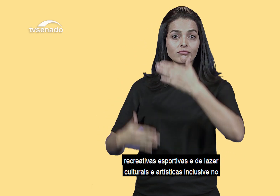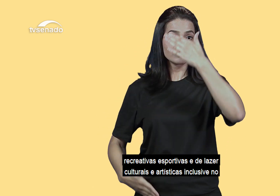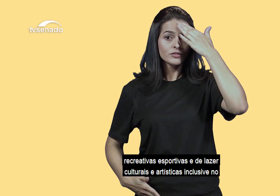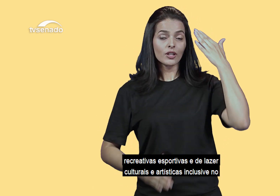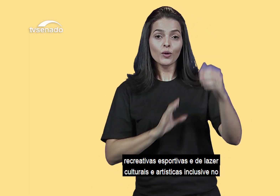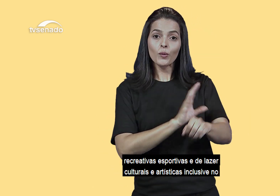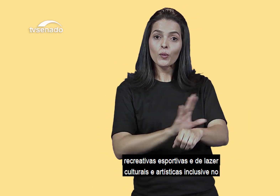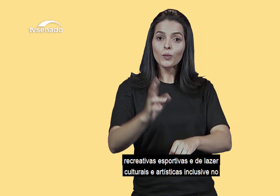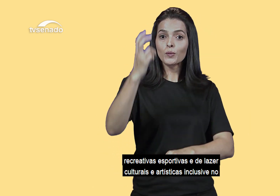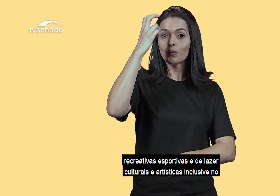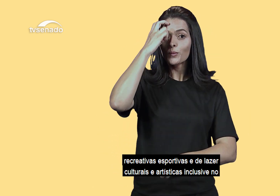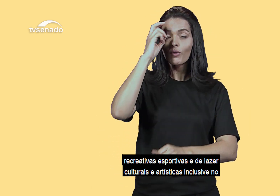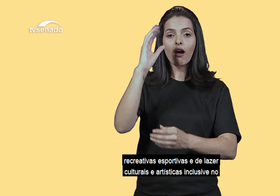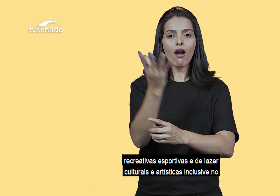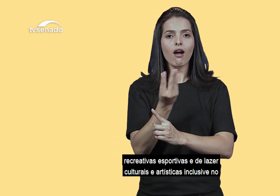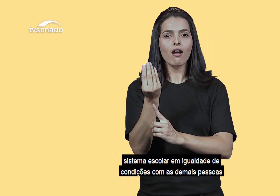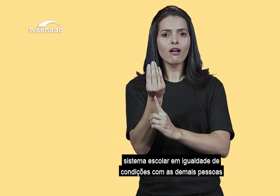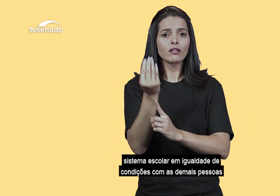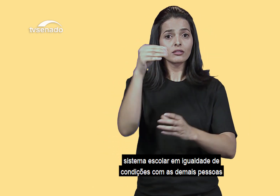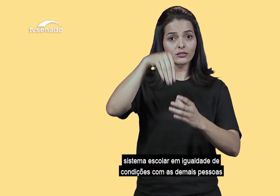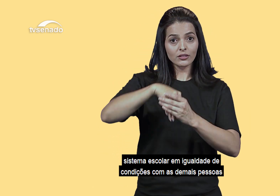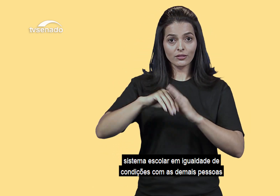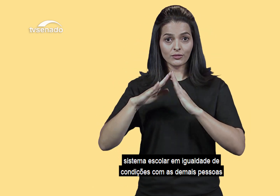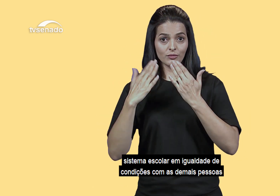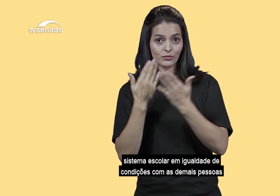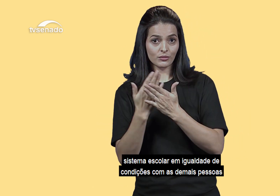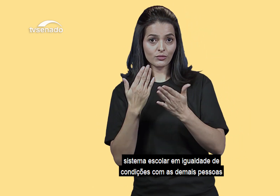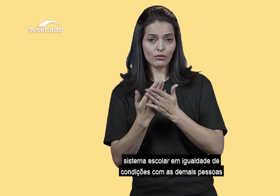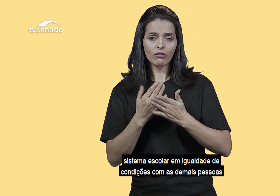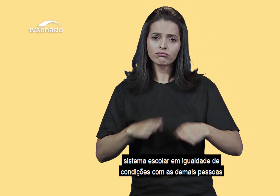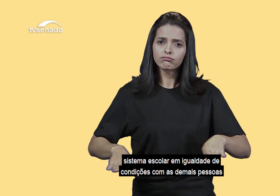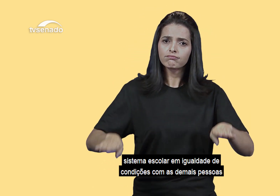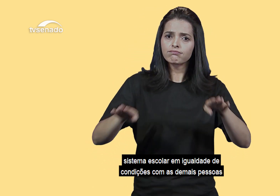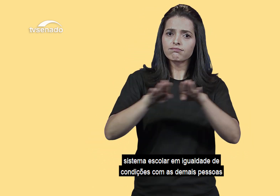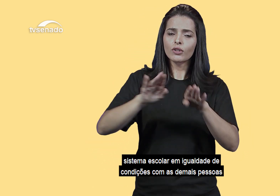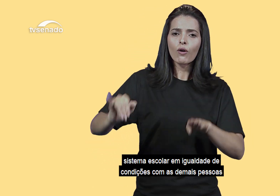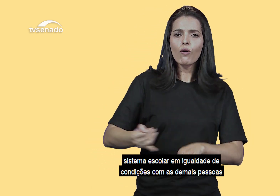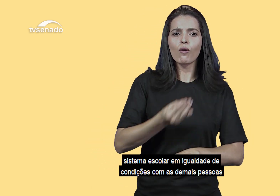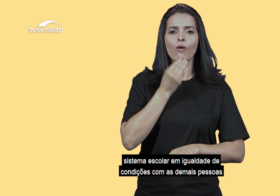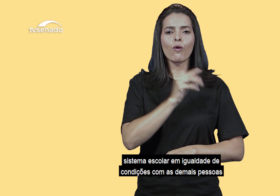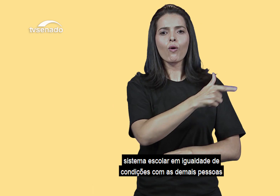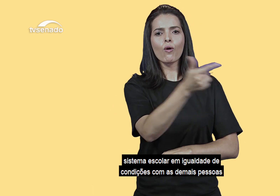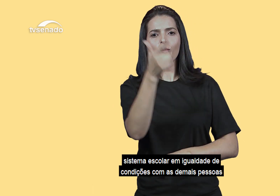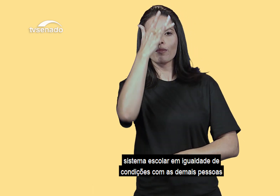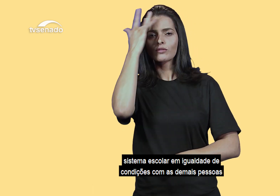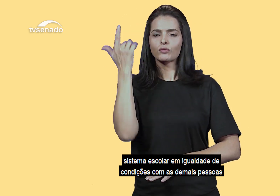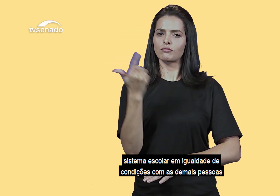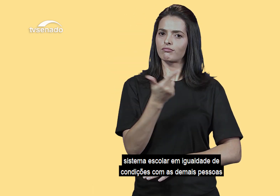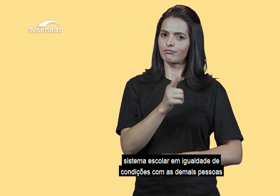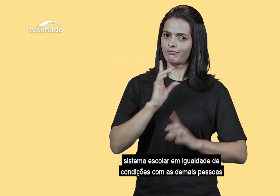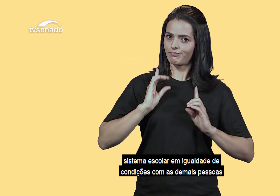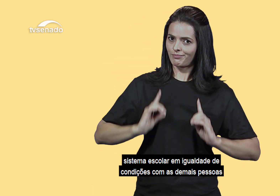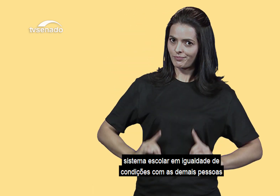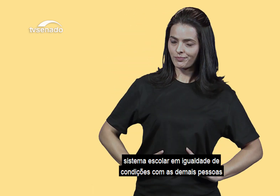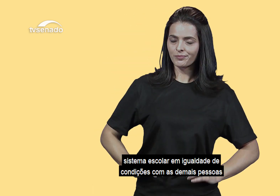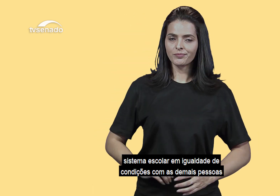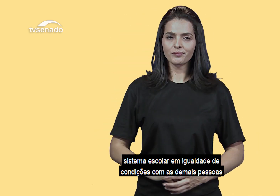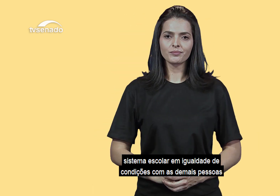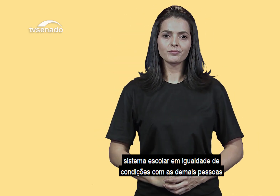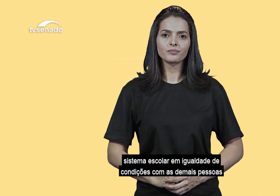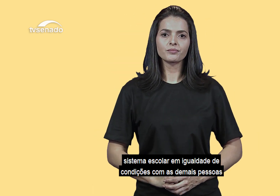culturais e artísticas inclusive no sistema escolar, em igualdade de condições com as demais pessoas